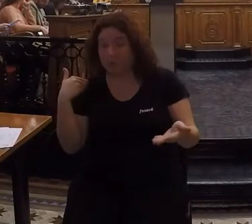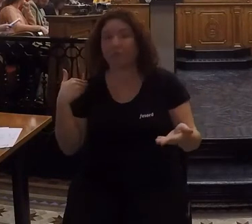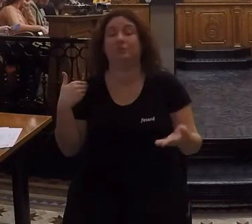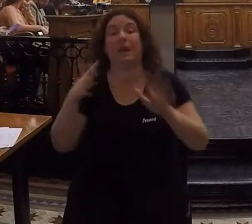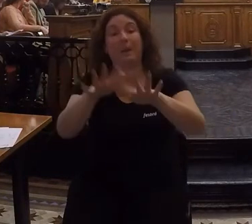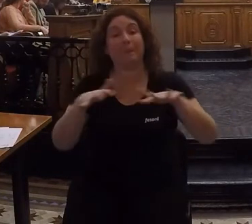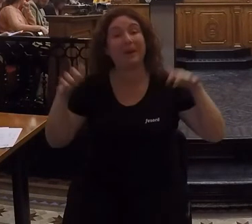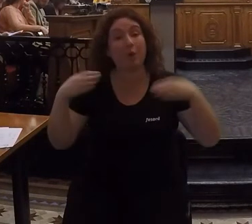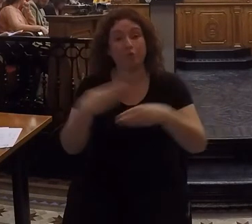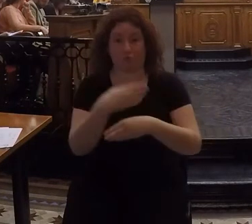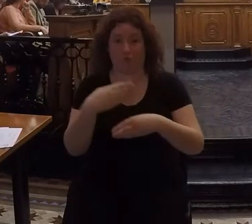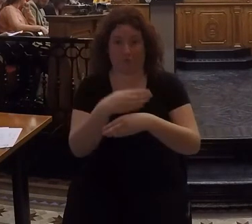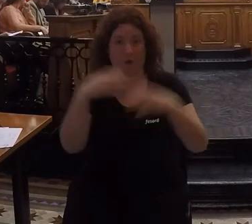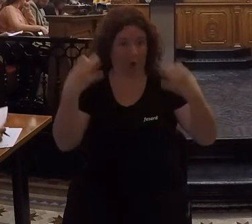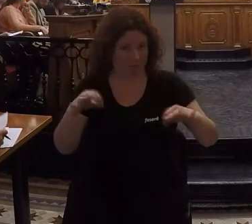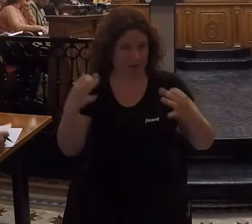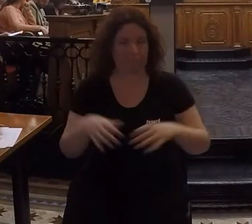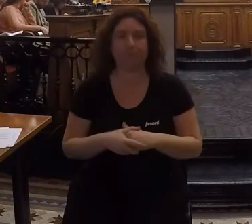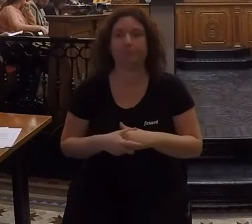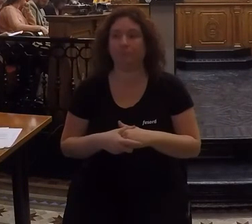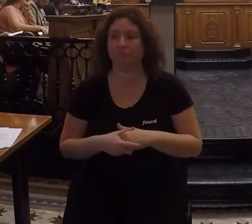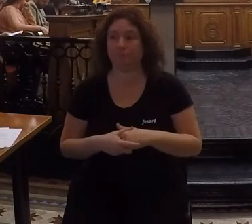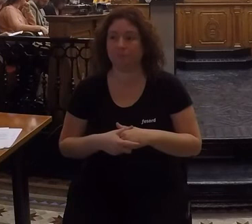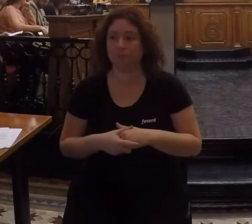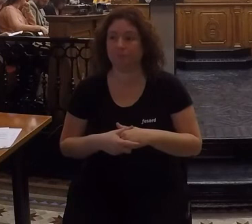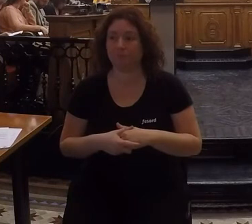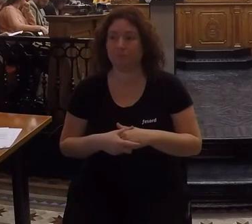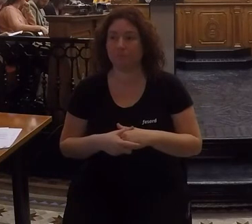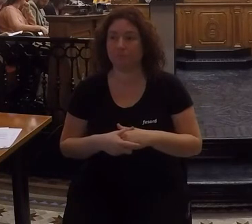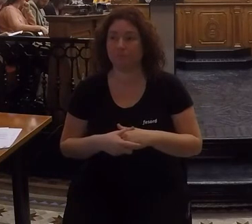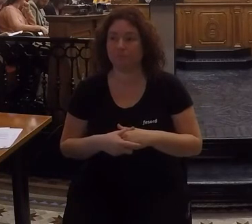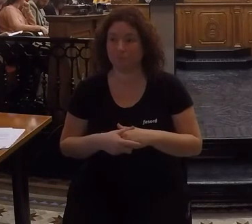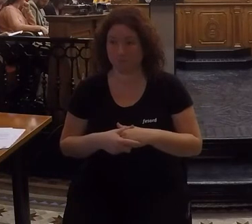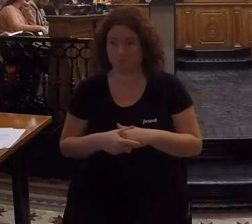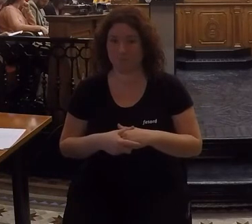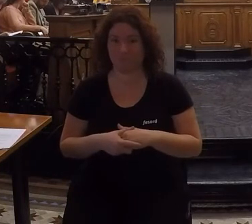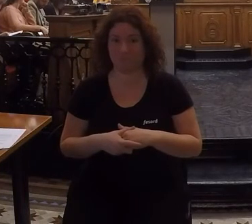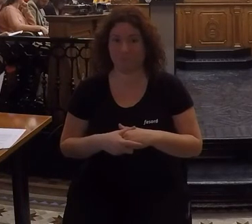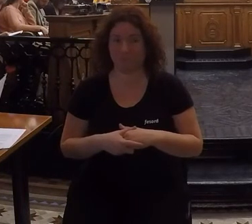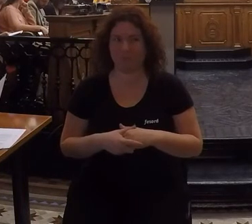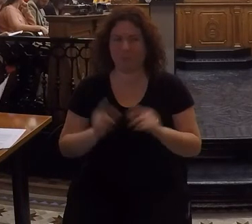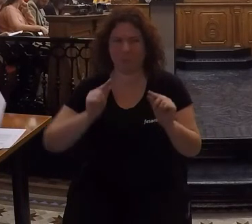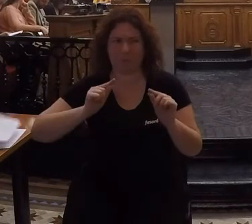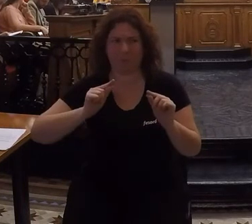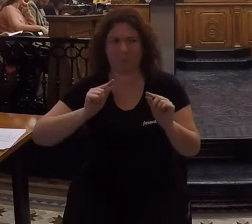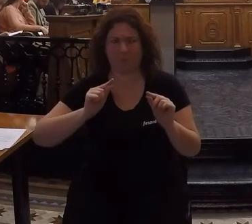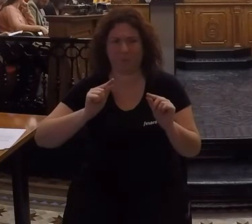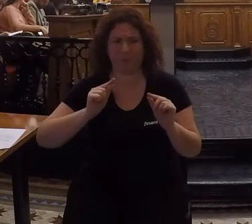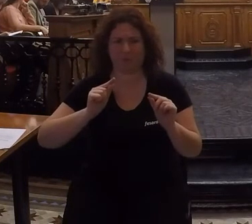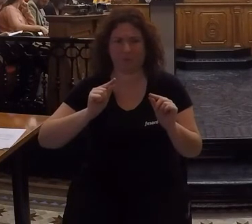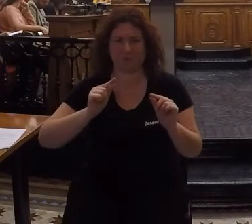octubre, en el que se decía que por... Un momentito, y se lo leo.